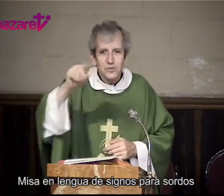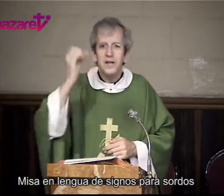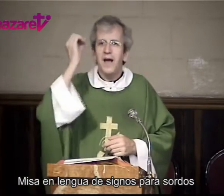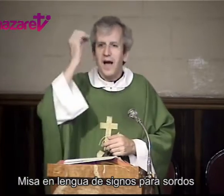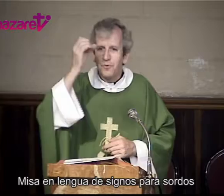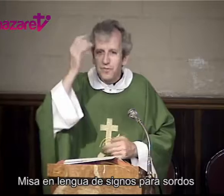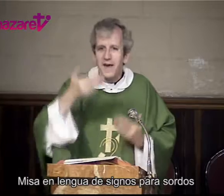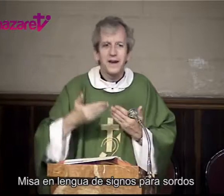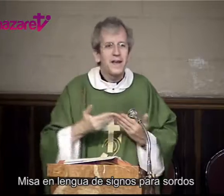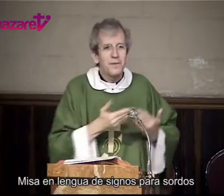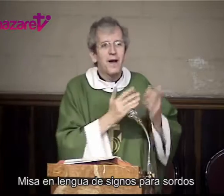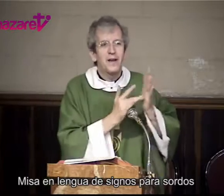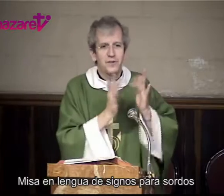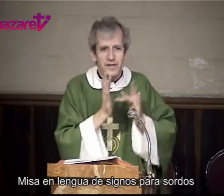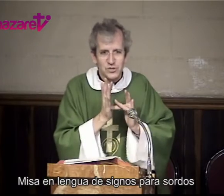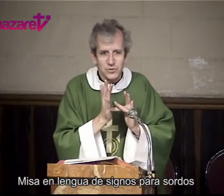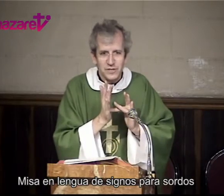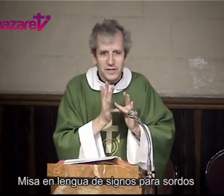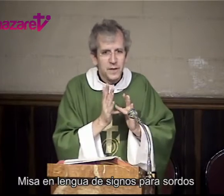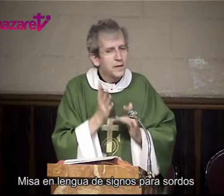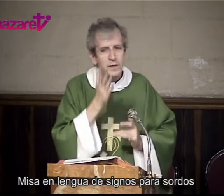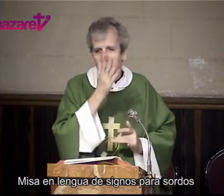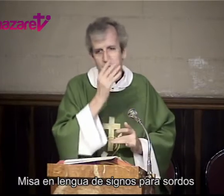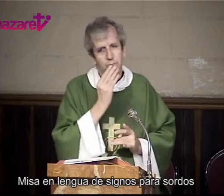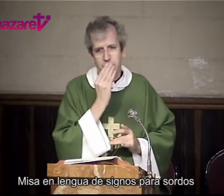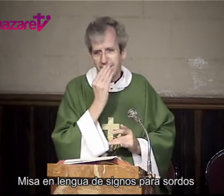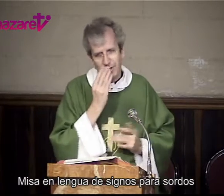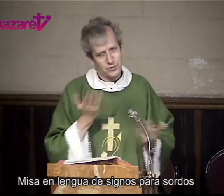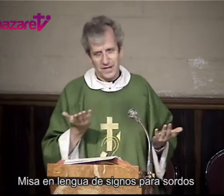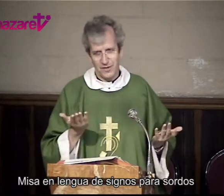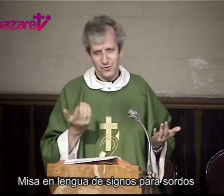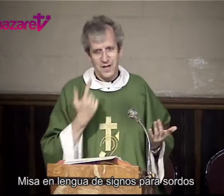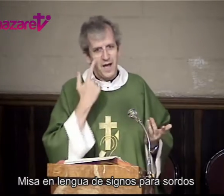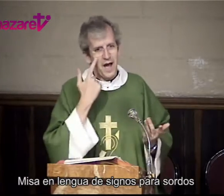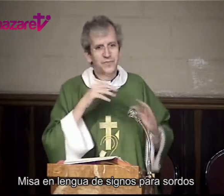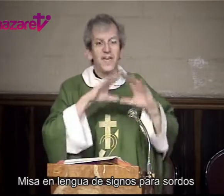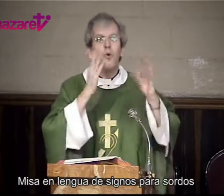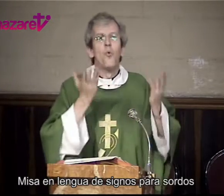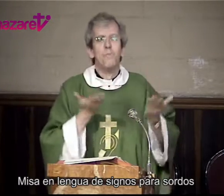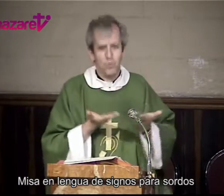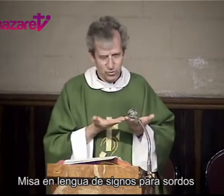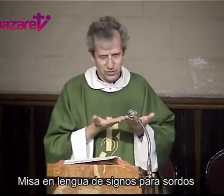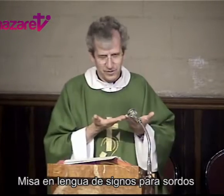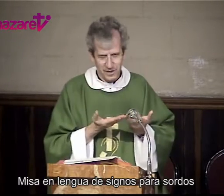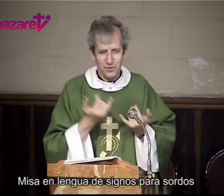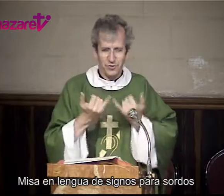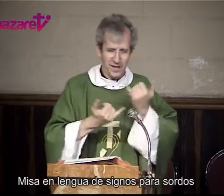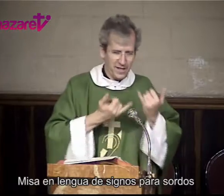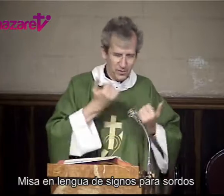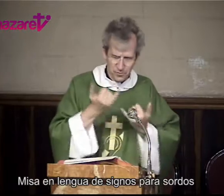a anunciar el Evangelio de Jesús. Y no podemos quedarnos callados. Ante un mundo donde hay tantos